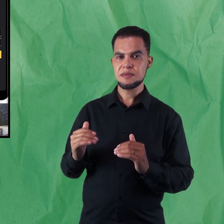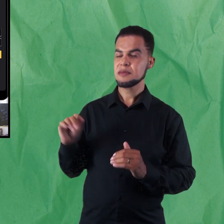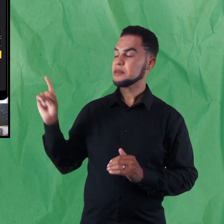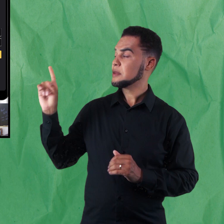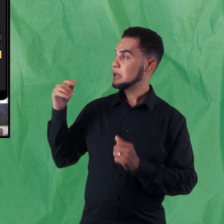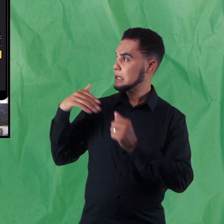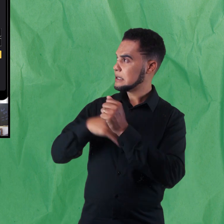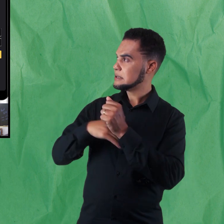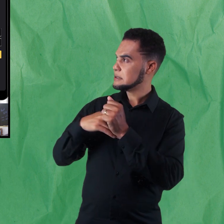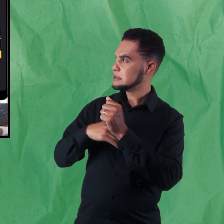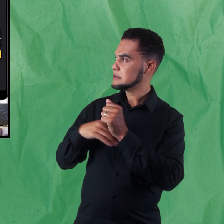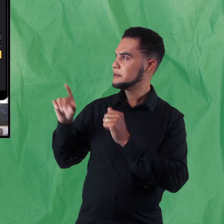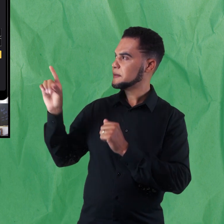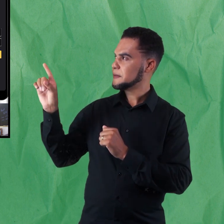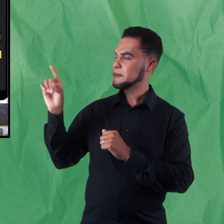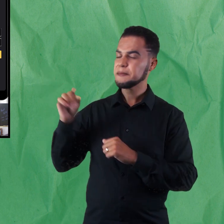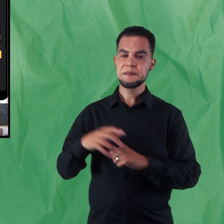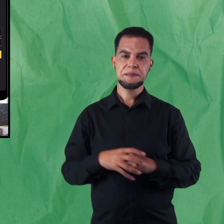campo senha,